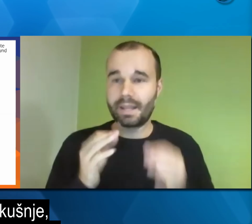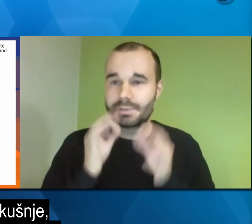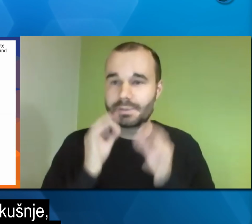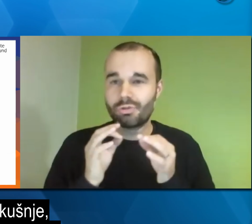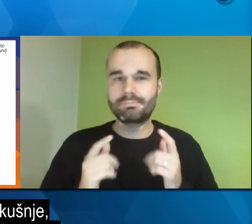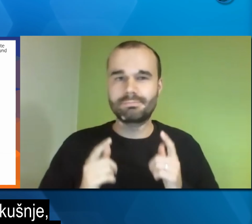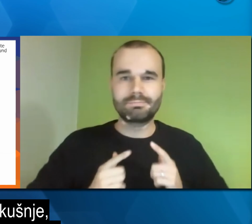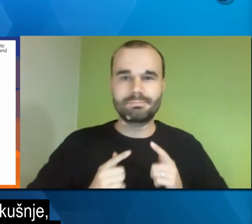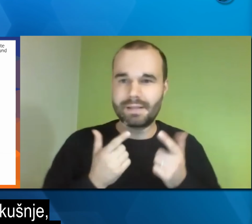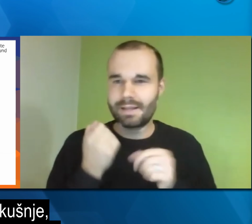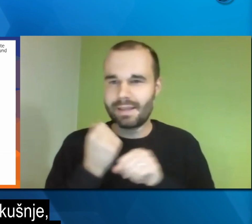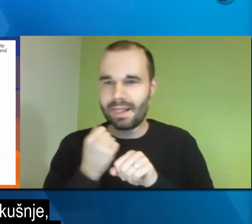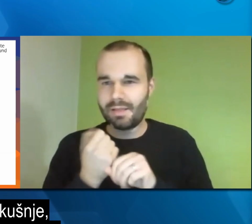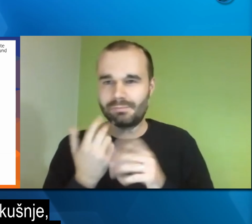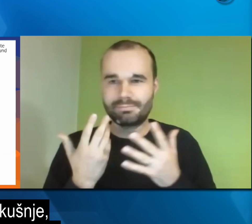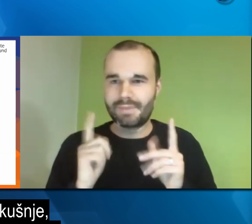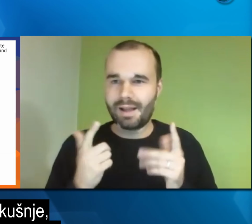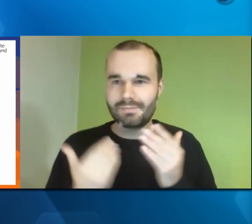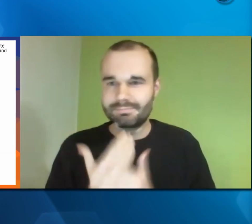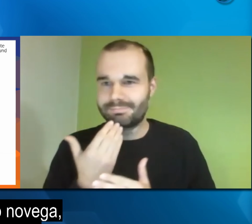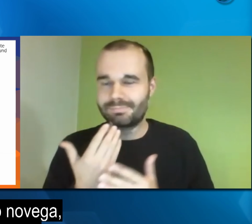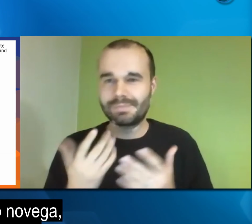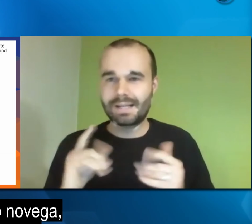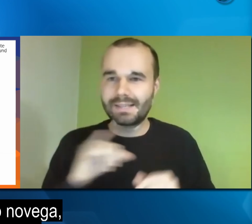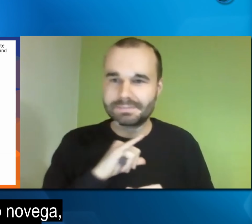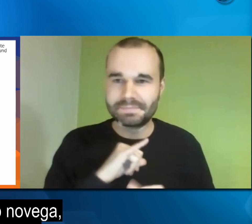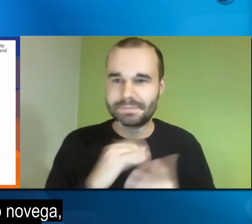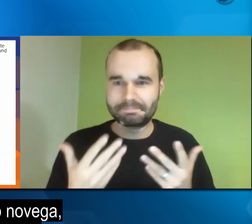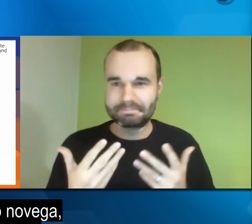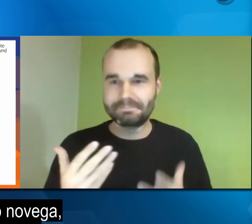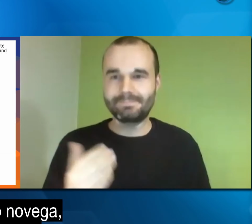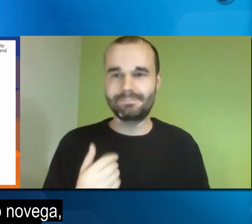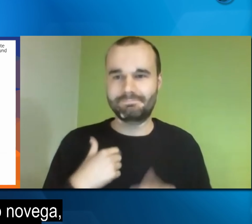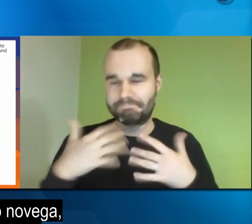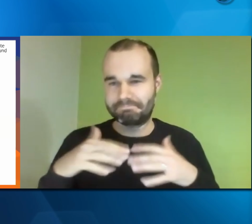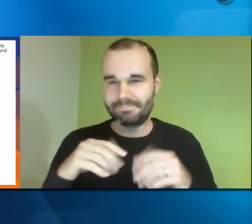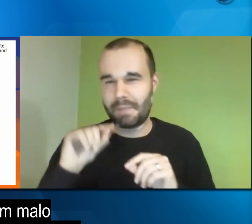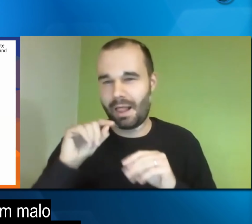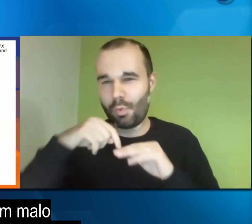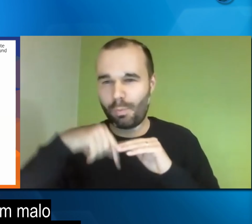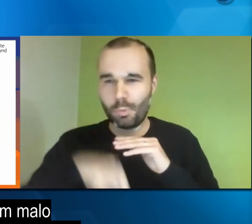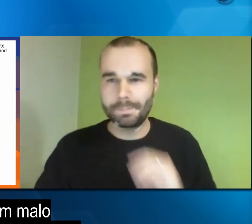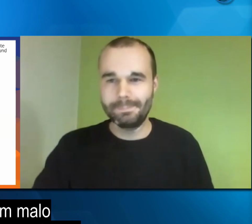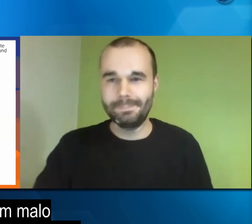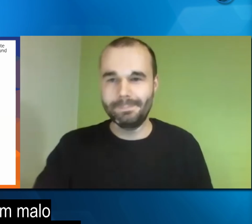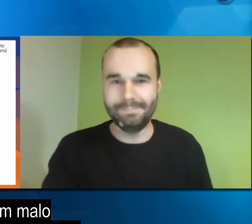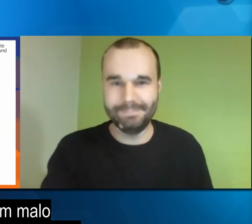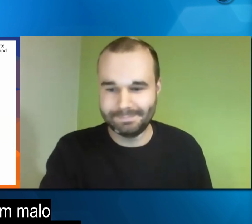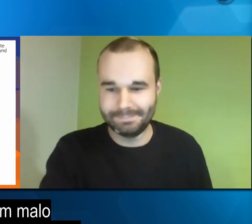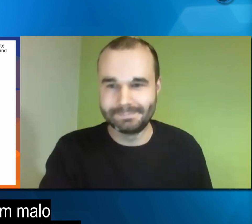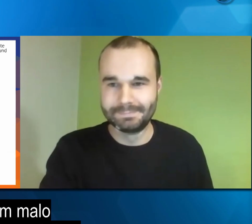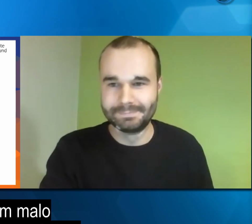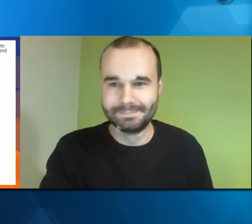Sedaj pa moje izkušnje, doživetja pri delu, kaj je bilo novega, zanimivega, sedaj vam malo bolj